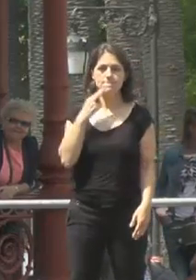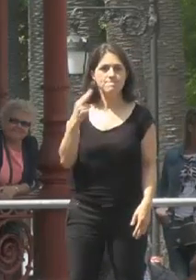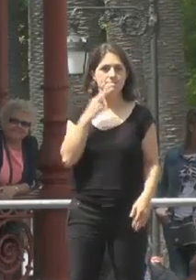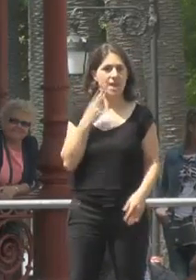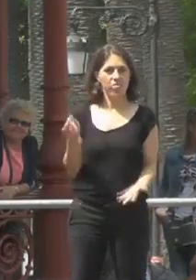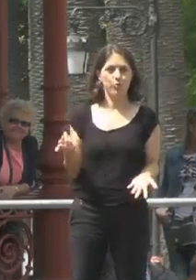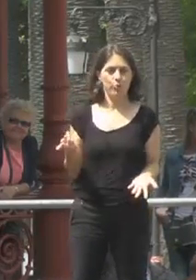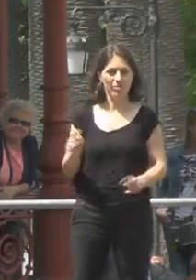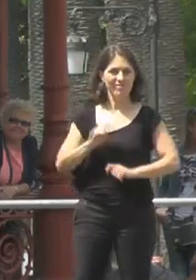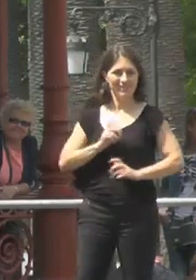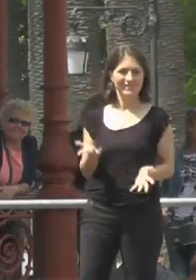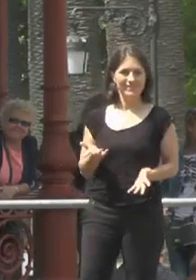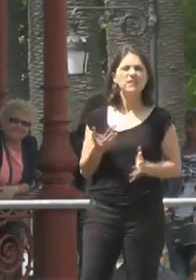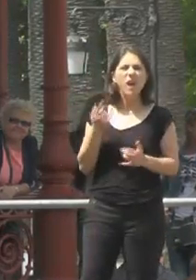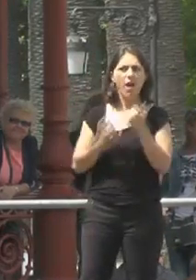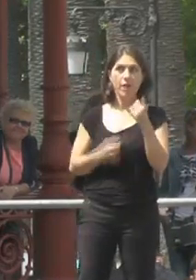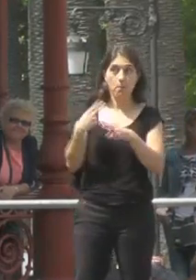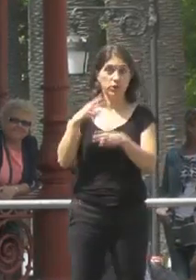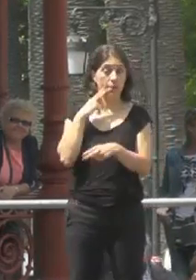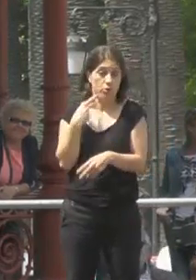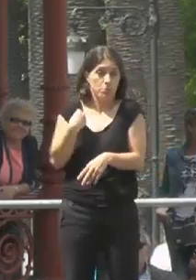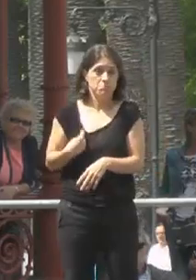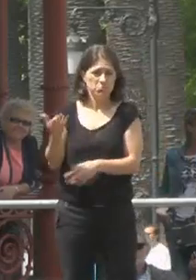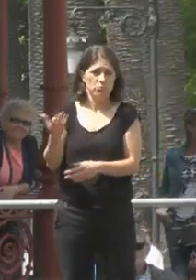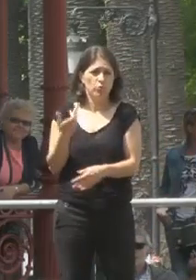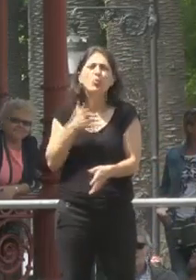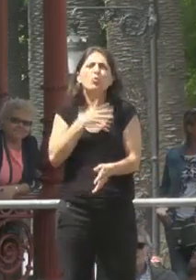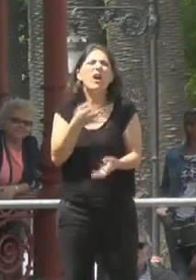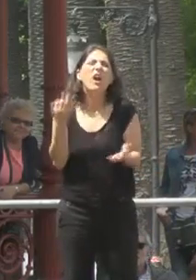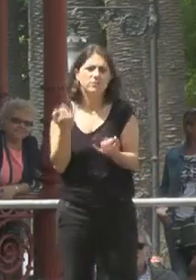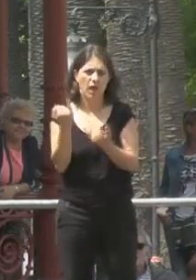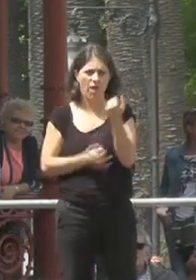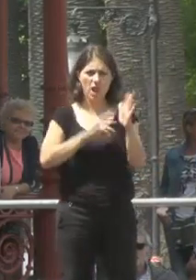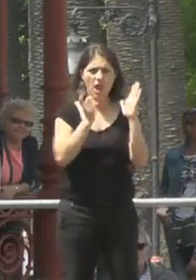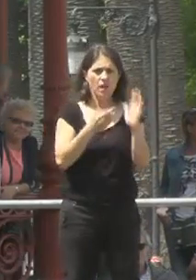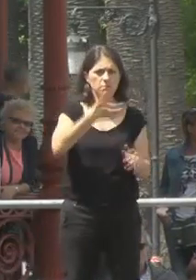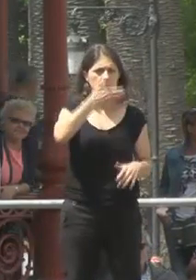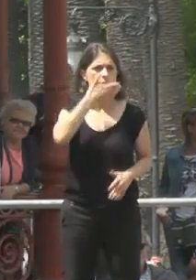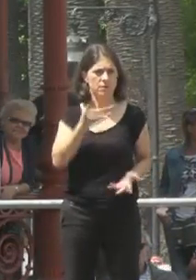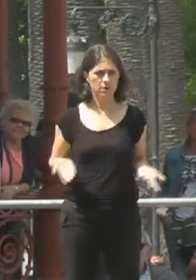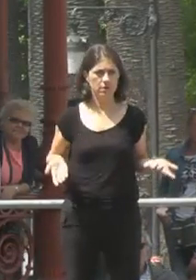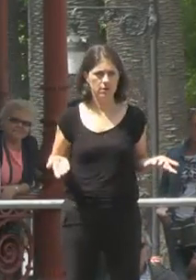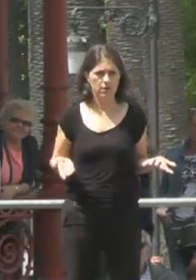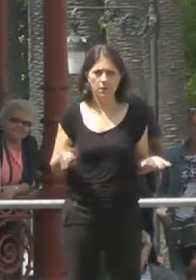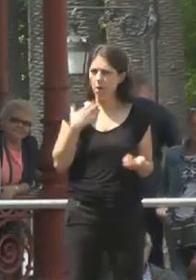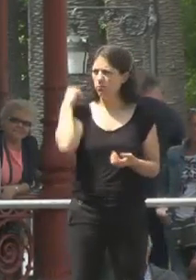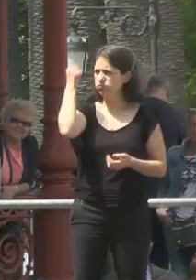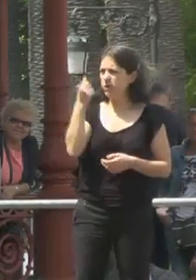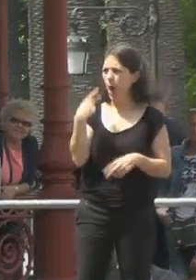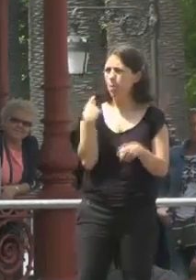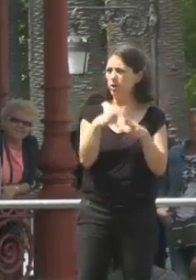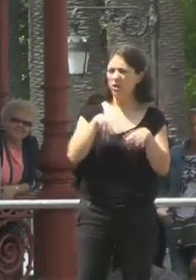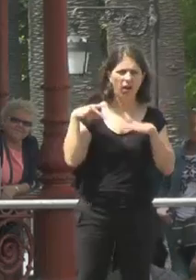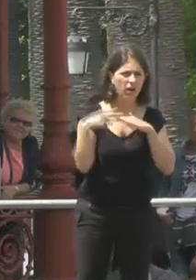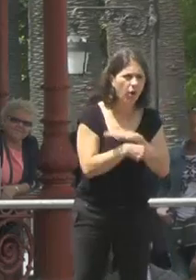política del miedo. Y si no, ¿qué es? ¿Qué es la ley Mordaza, por ejemplo? Después de las políticas de